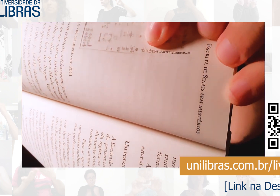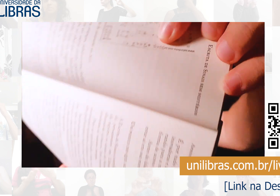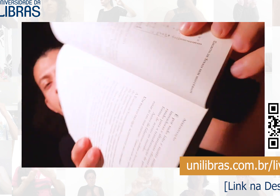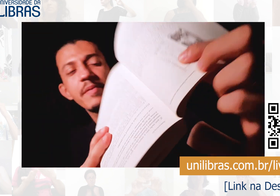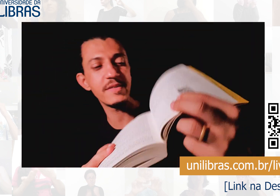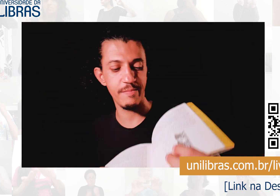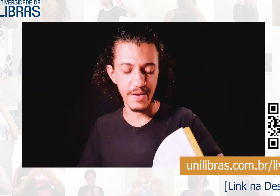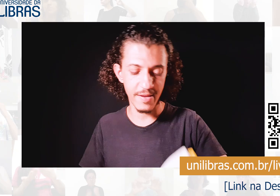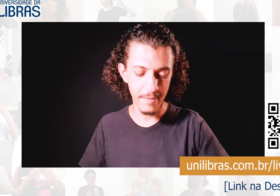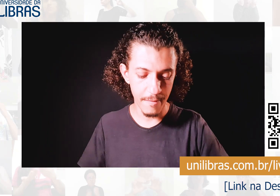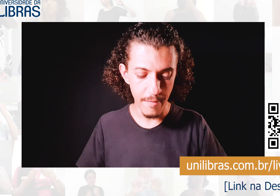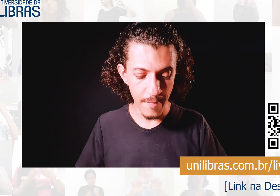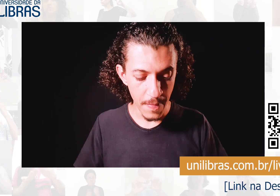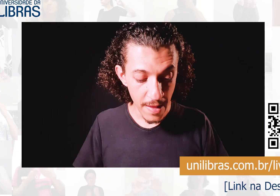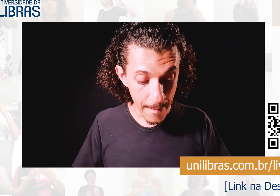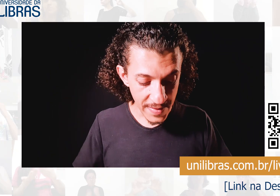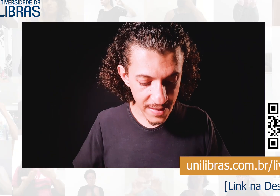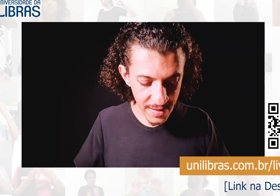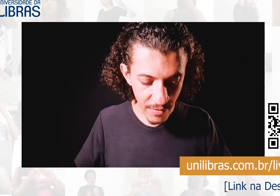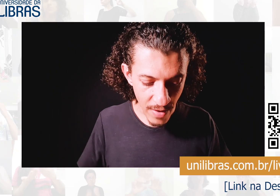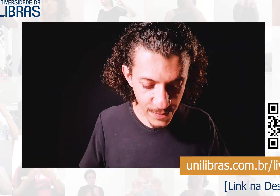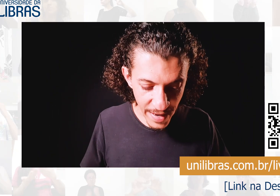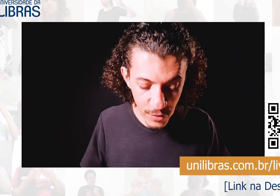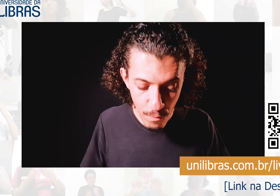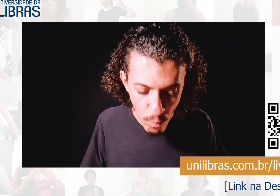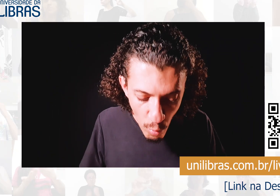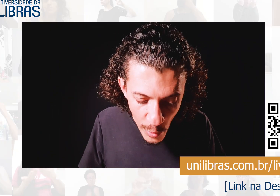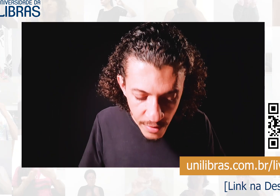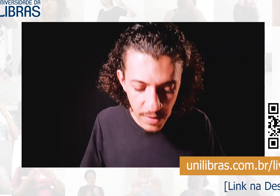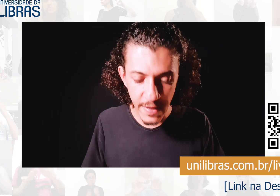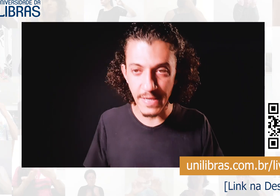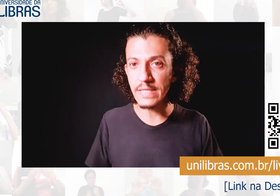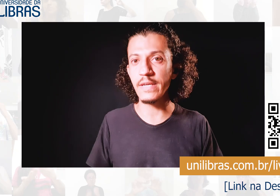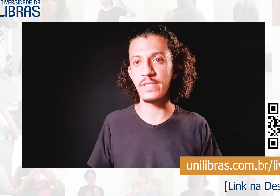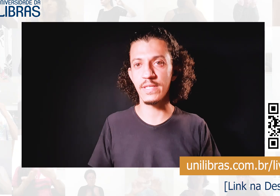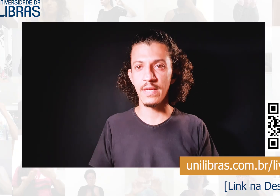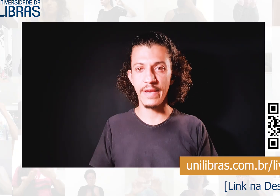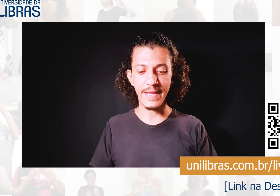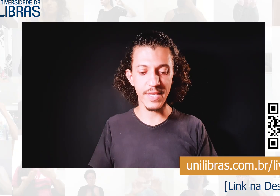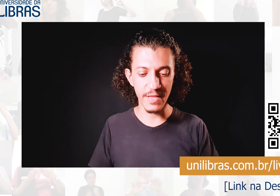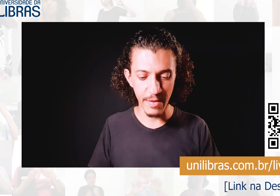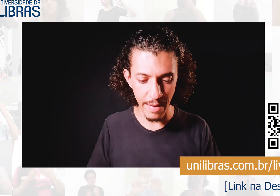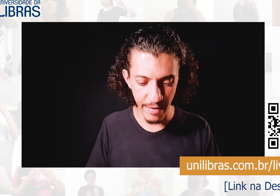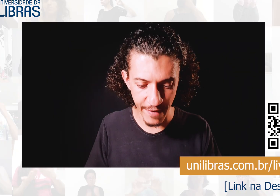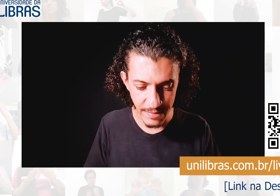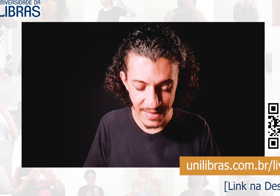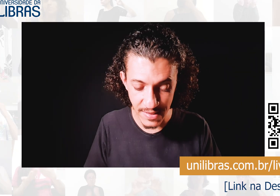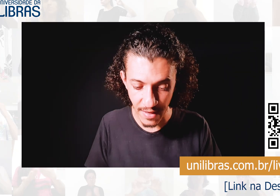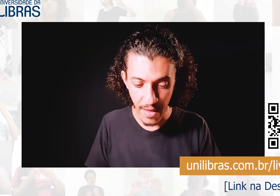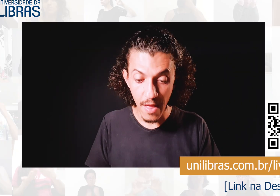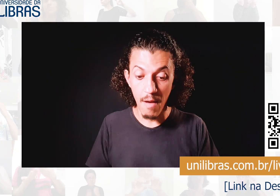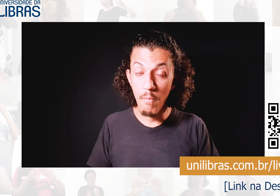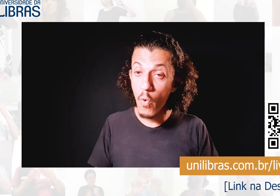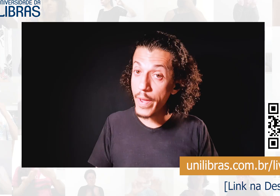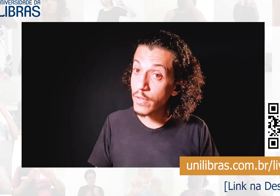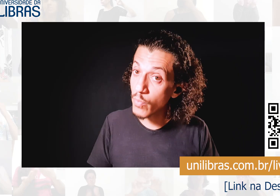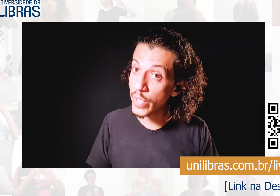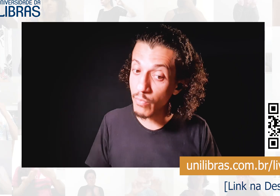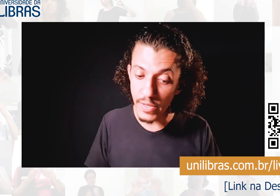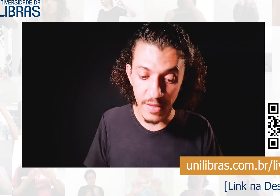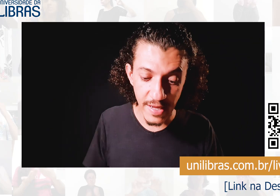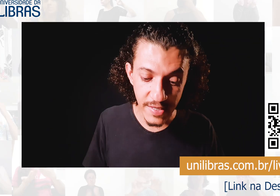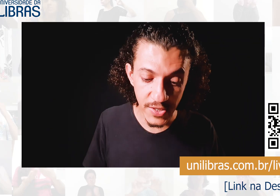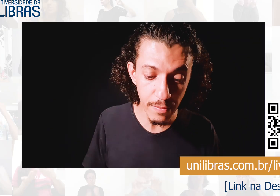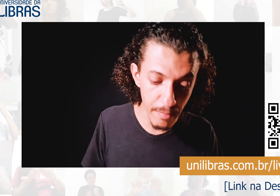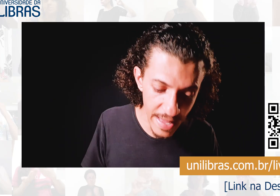maior, nem sei se dá para perceber aí. Mas aqui tem um aspecto muito interessante na escrita que minha mãe fez. Mas assim, muito,